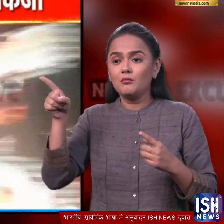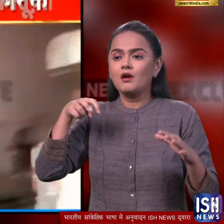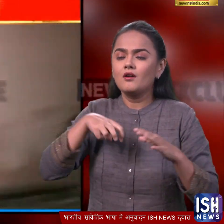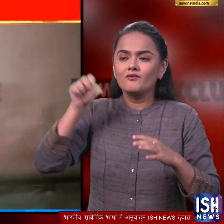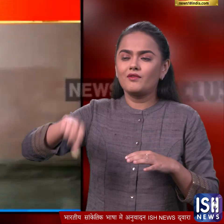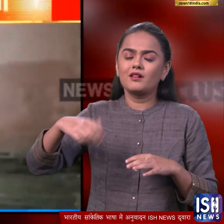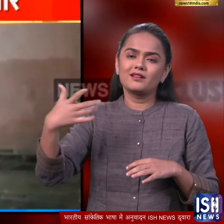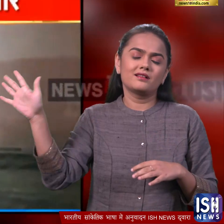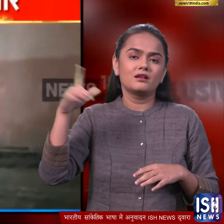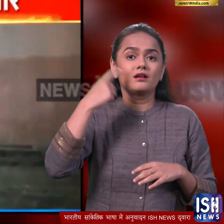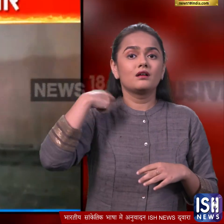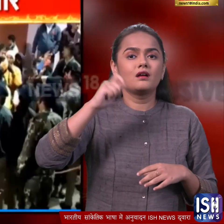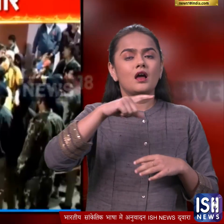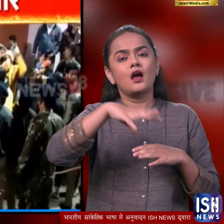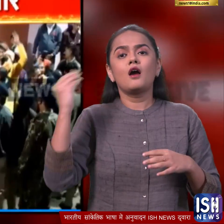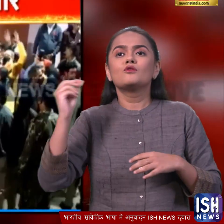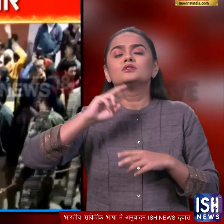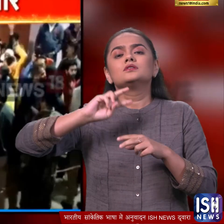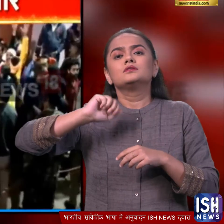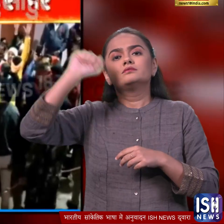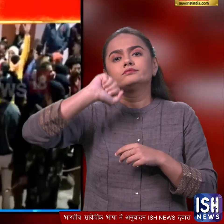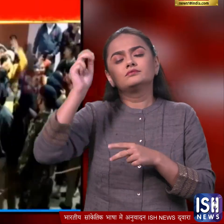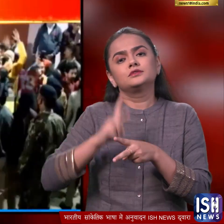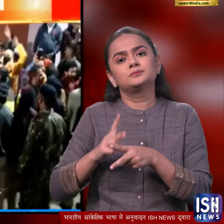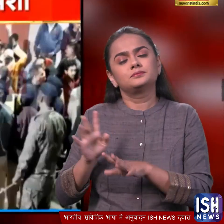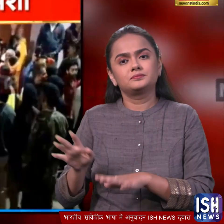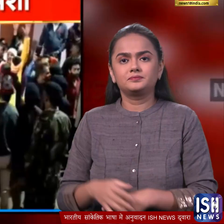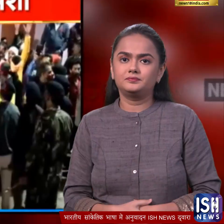नहीं बढ़ पाए और अदालत के बाहर खड़े होकर प्रदर्शन करने लगे।